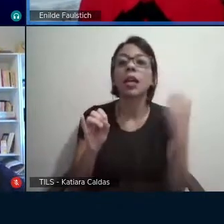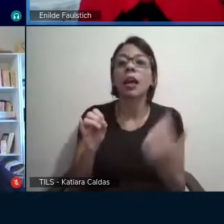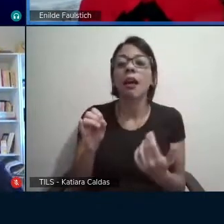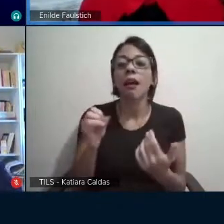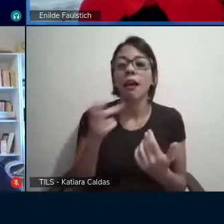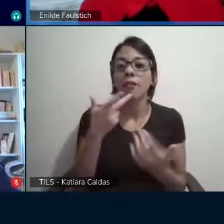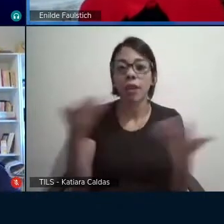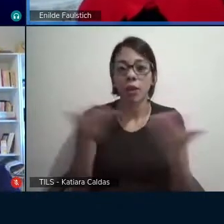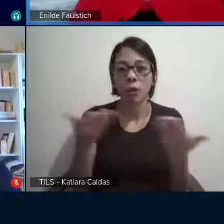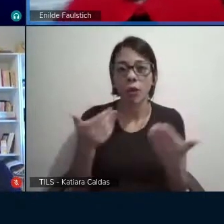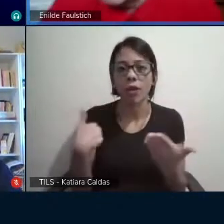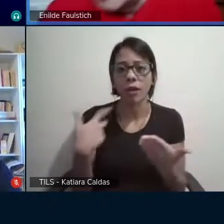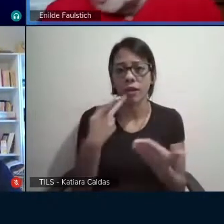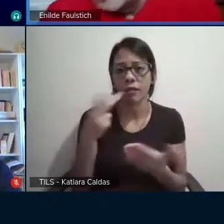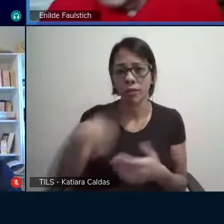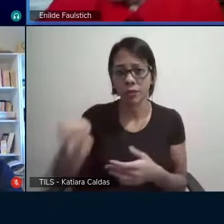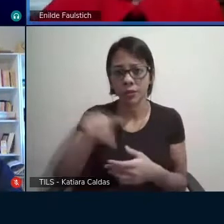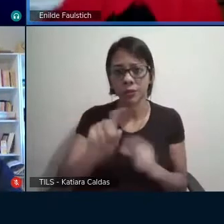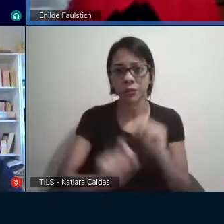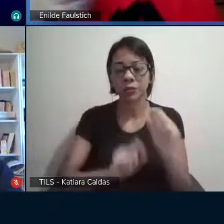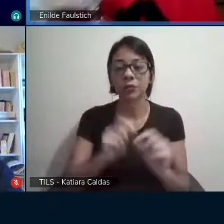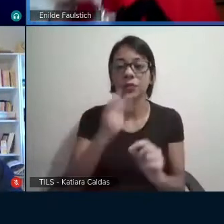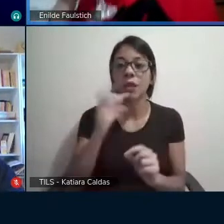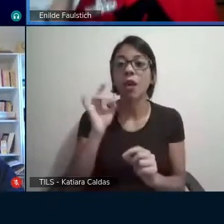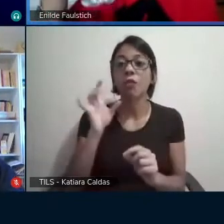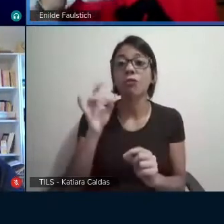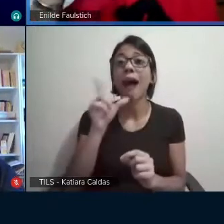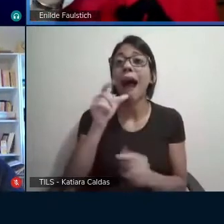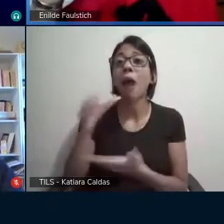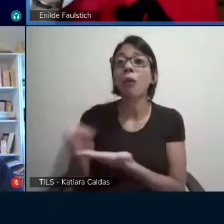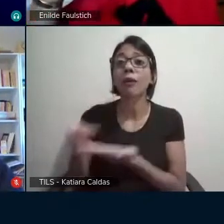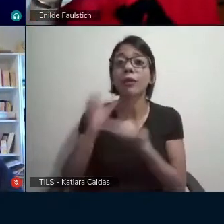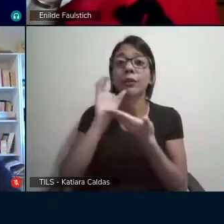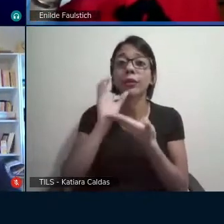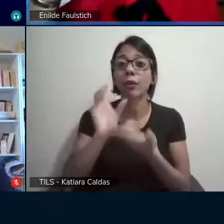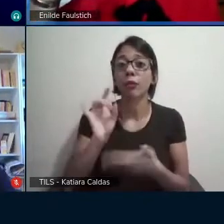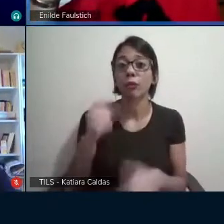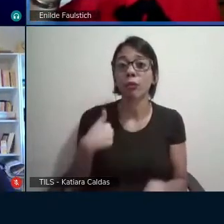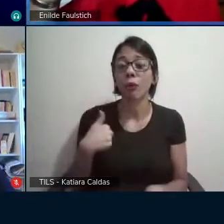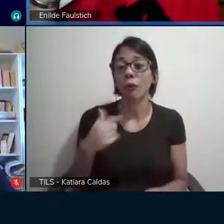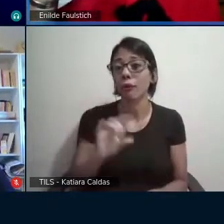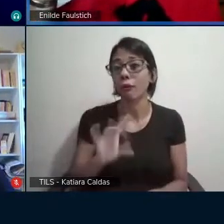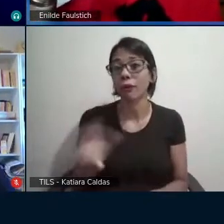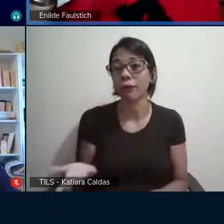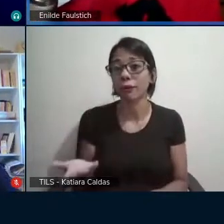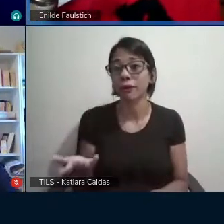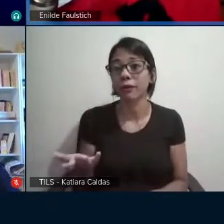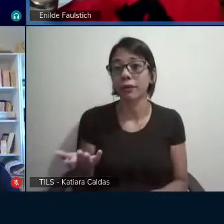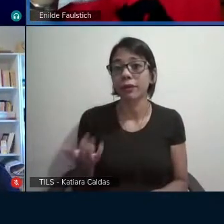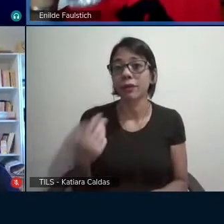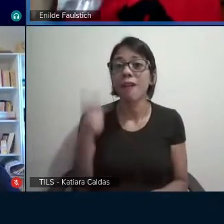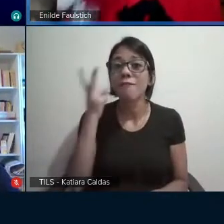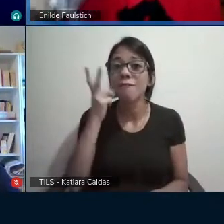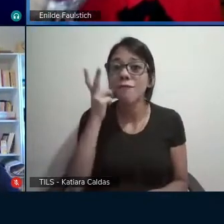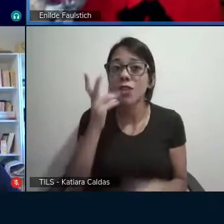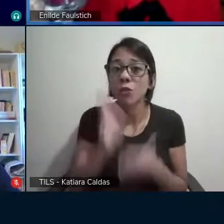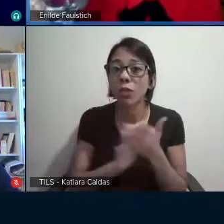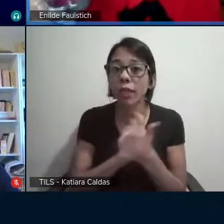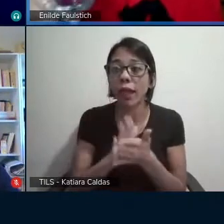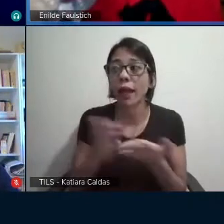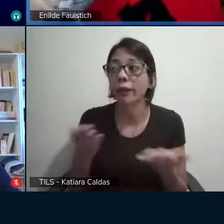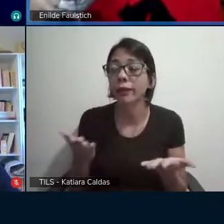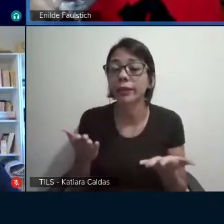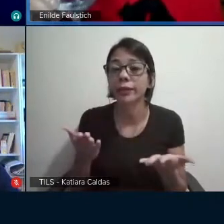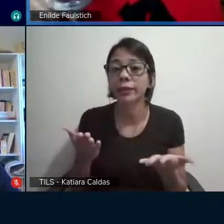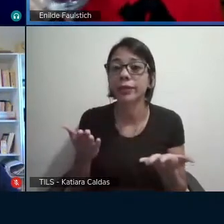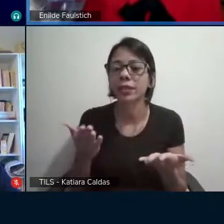agora, eu quero dizer para vocês que eu só tomei água, tá? Eu não tomei nenhum vinho.